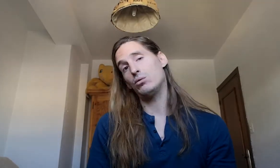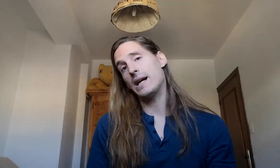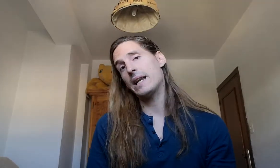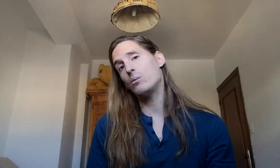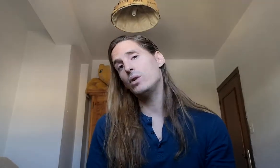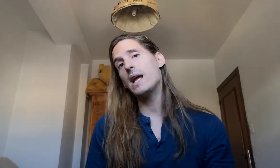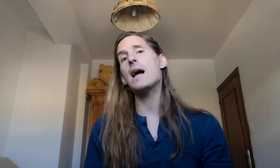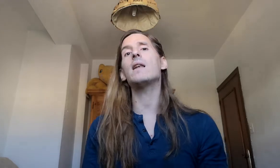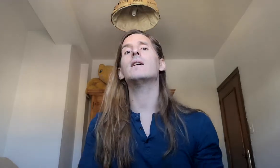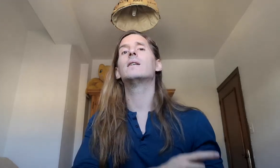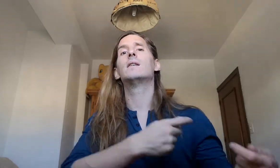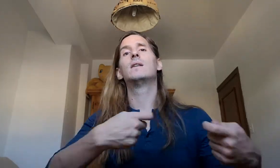Guerra Mundial,